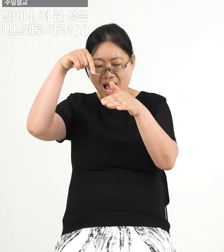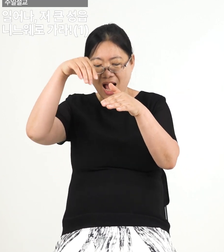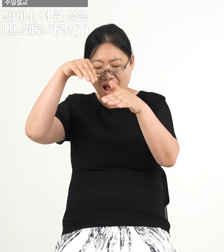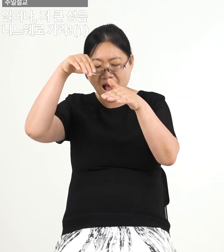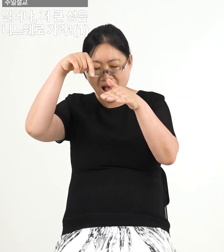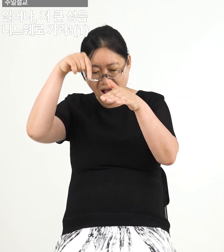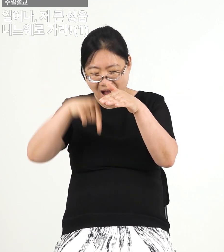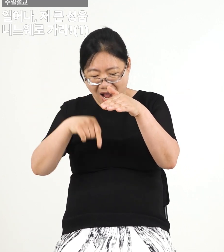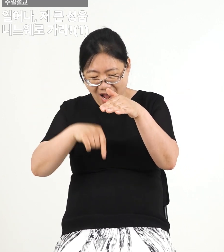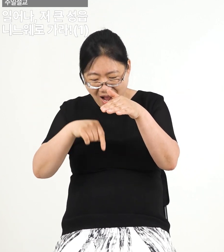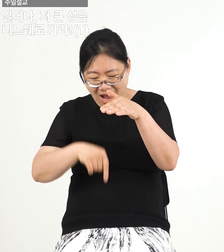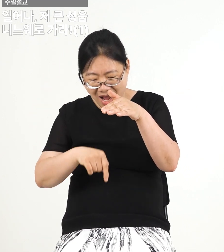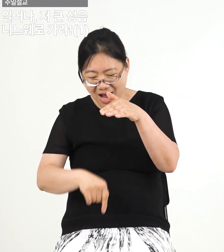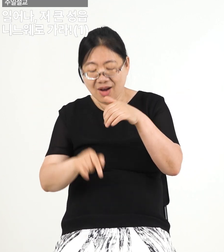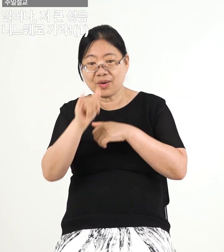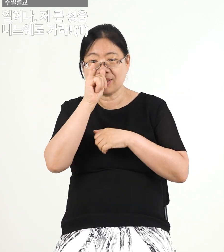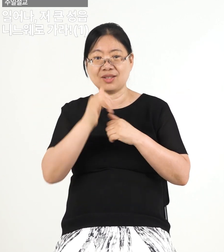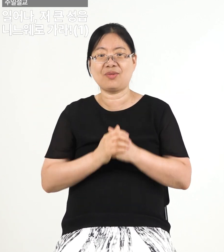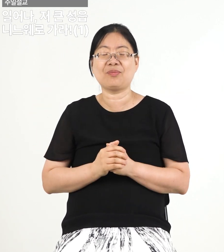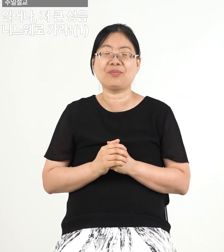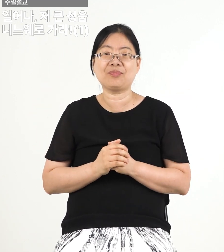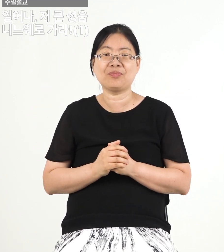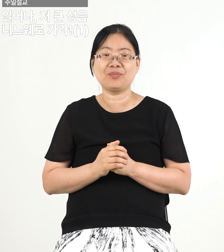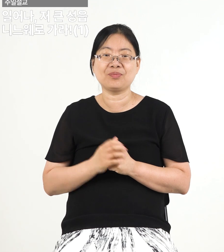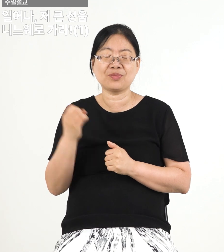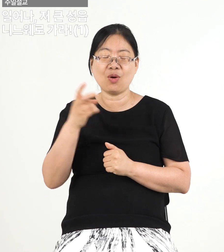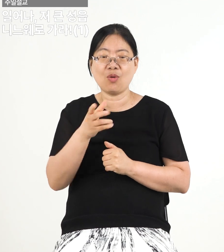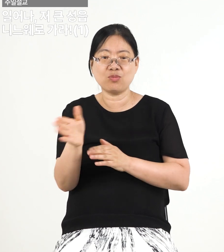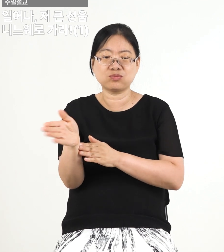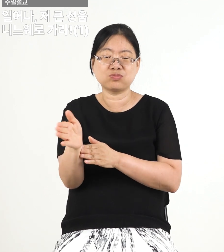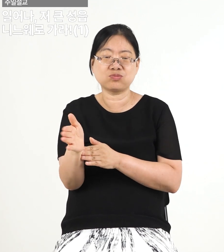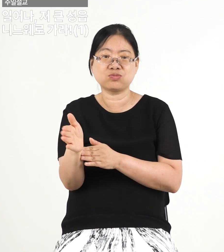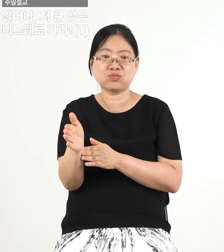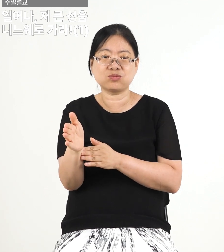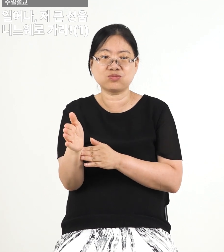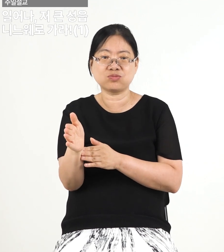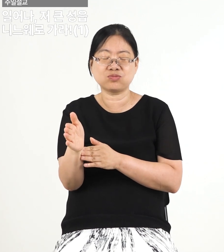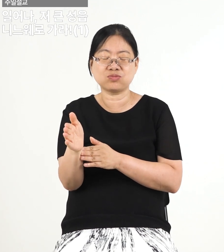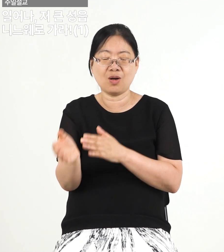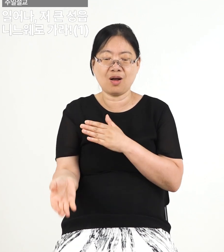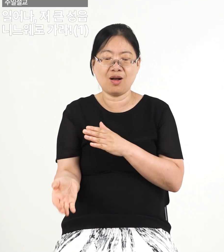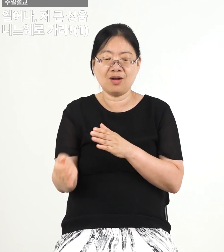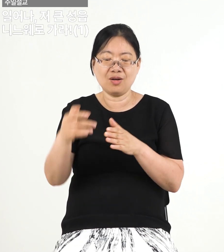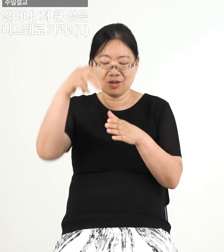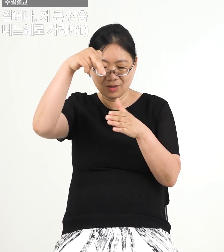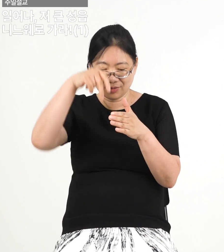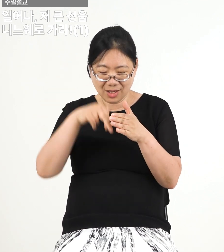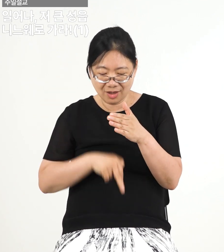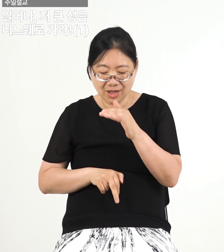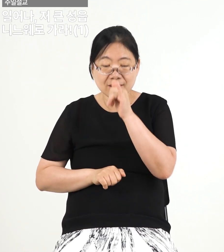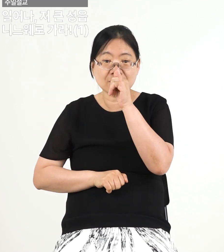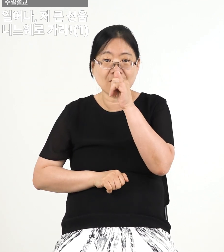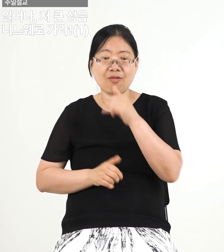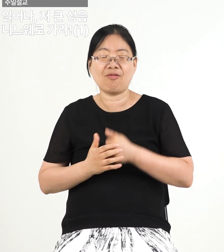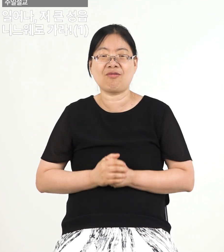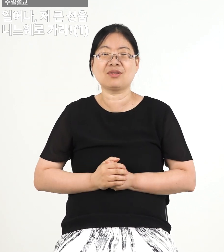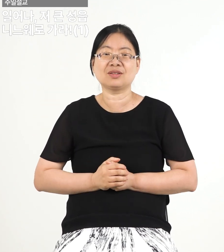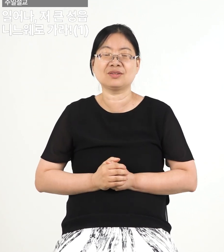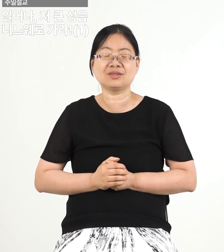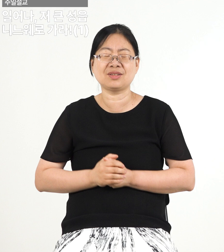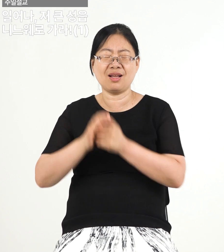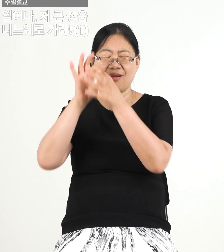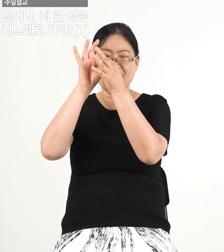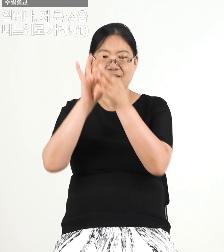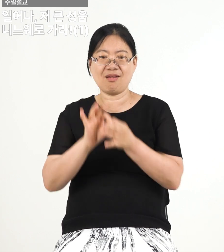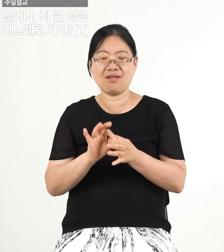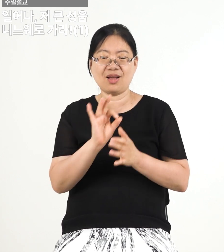내려가요. 그것도 모자라서 물고기 뱃속으로 내려가요. 여러분,